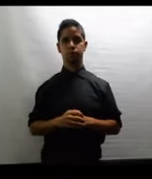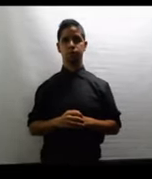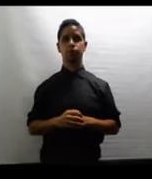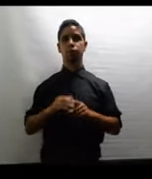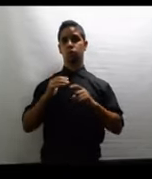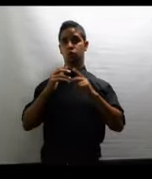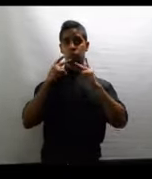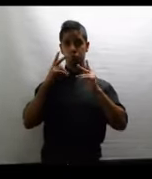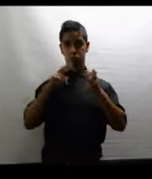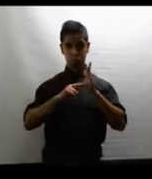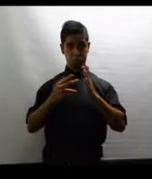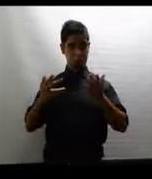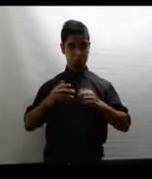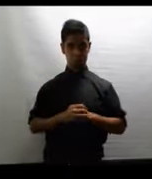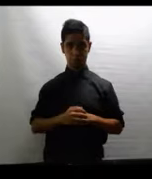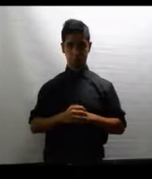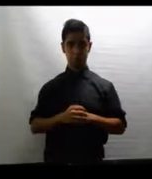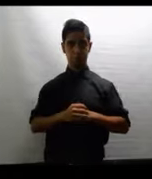Cultura popular es